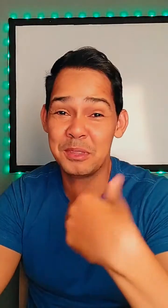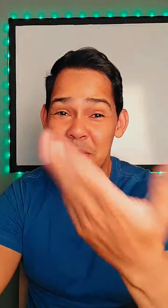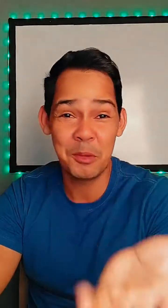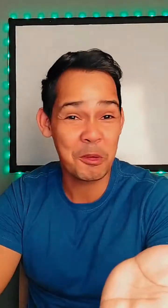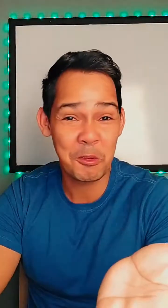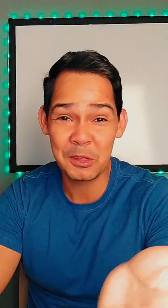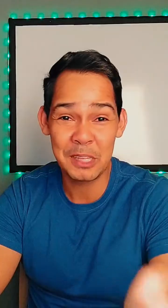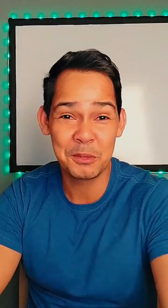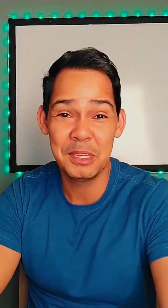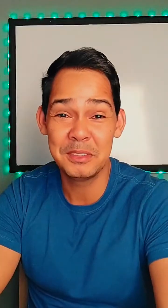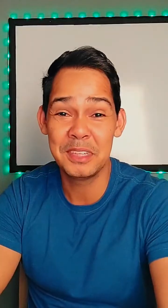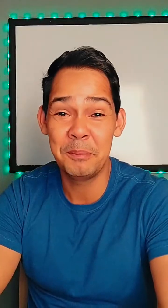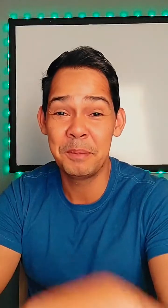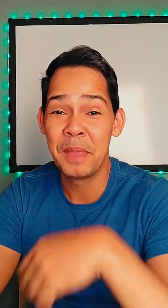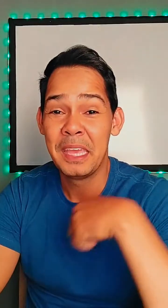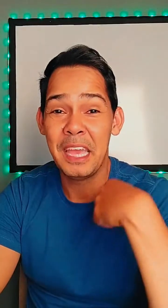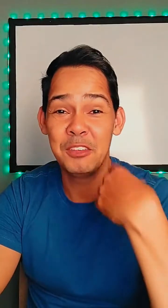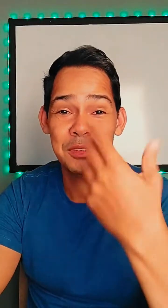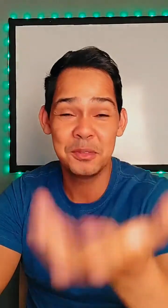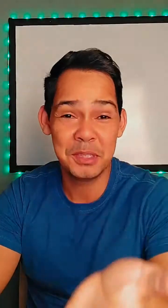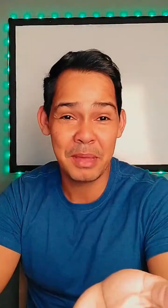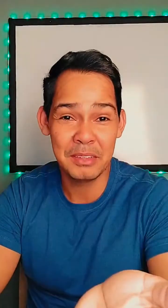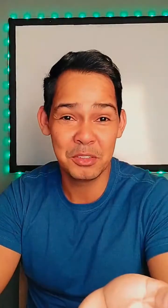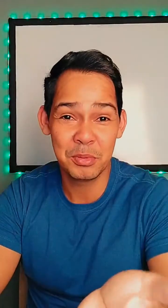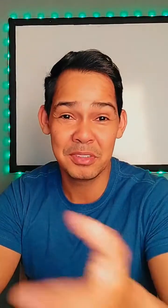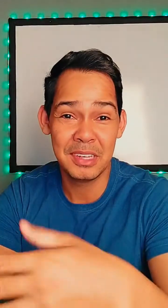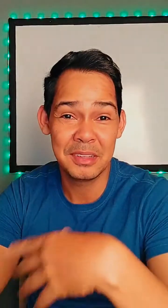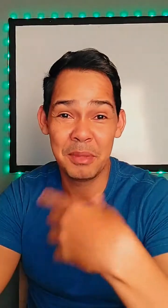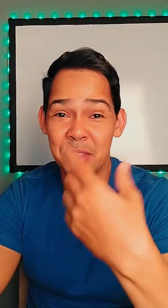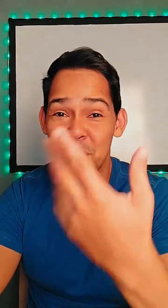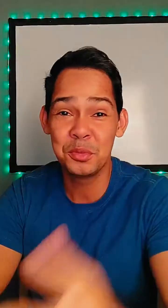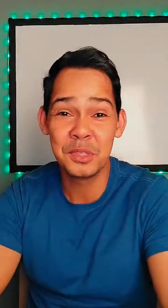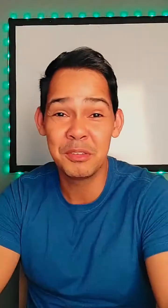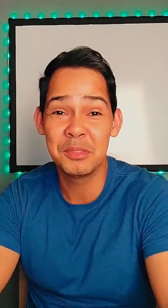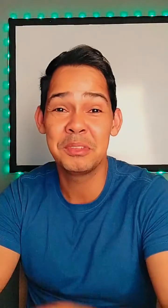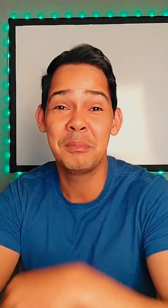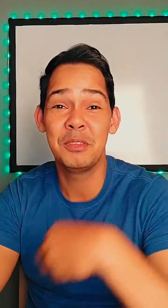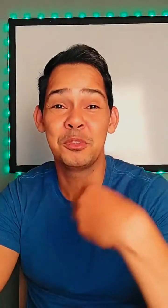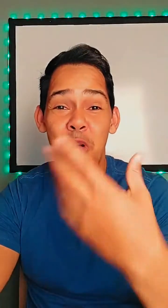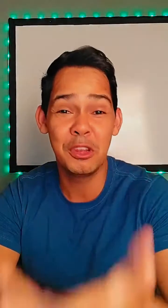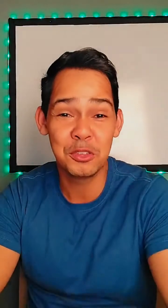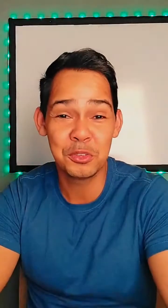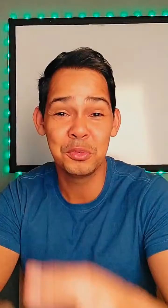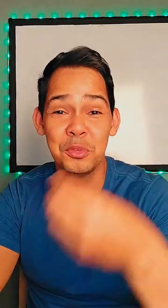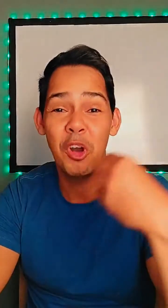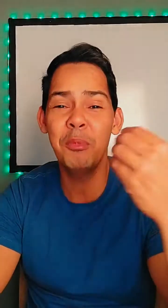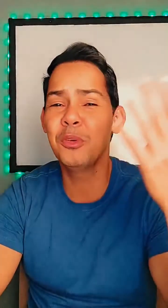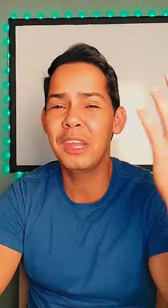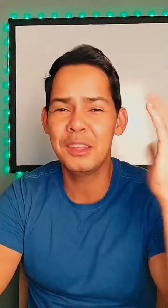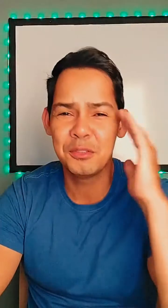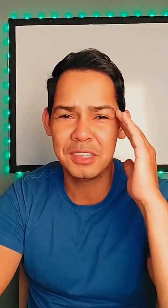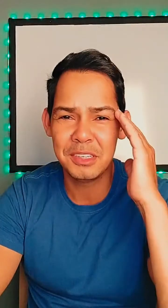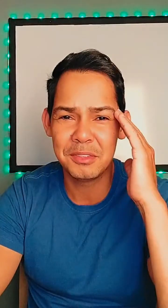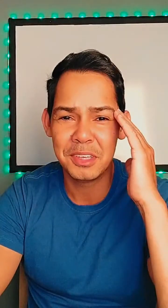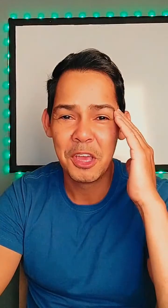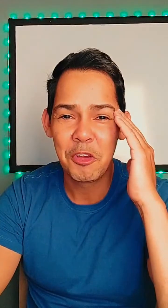ter contato com ele sempre. E aí de vez em quando aparece a esposa dele que também é surda, você vai saber histórias de surdo, como que o Cleiton vive, como é